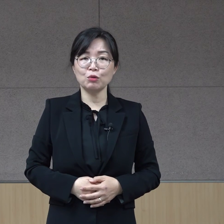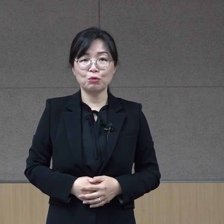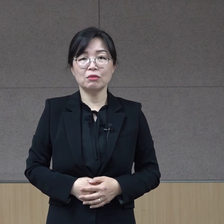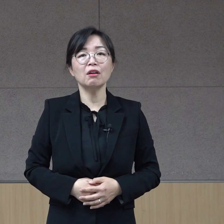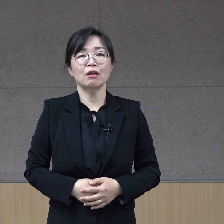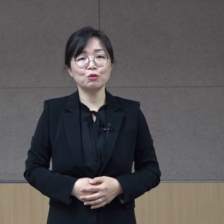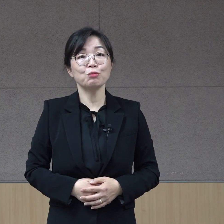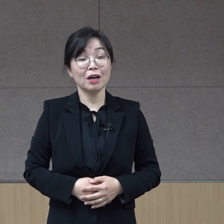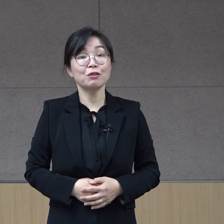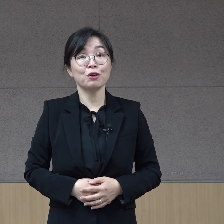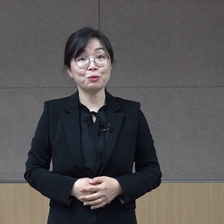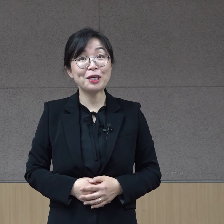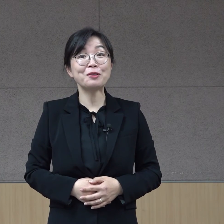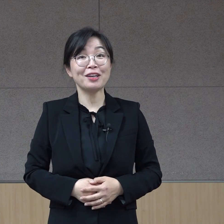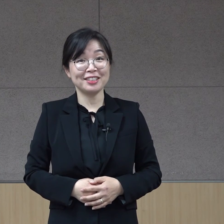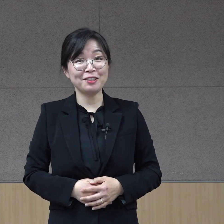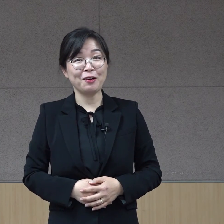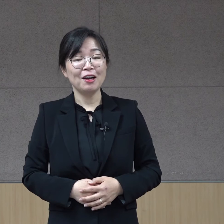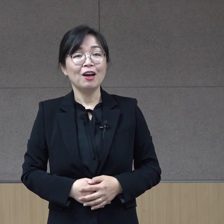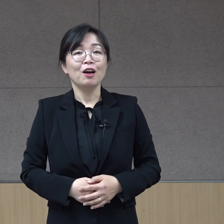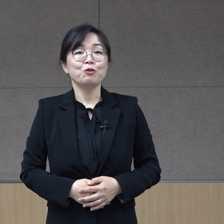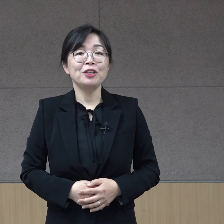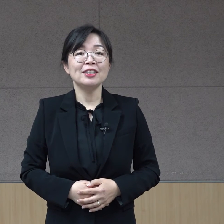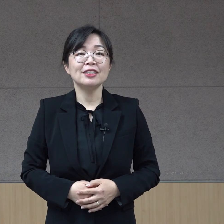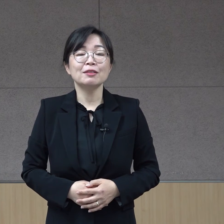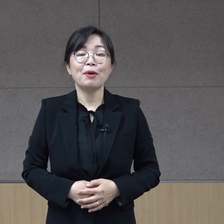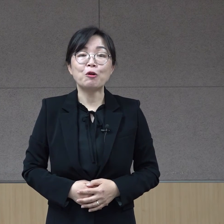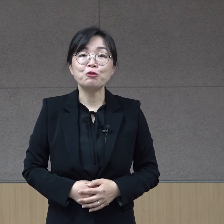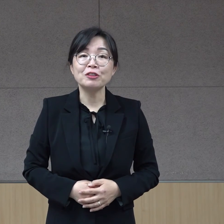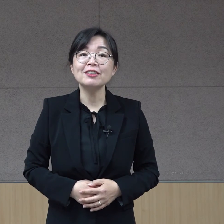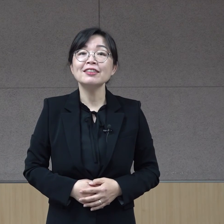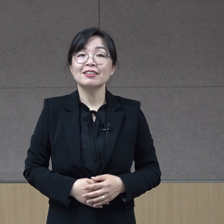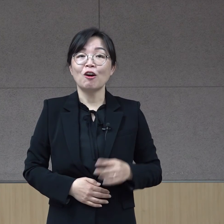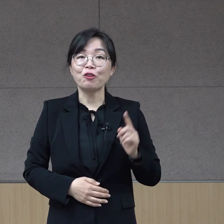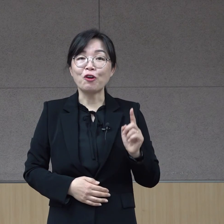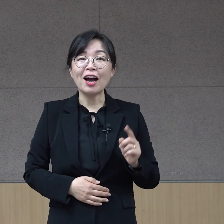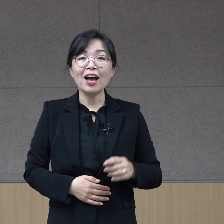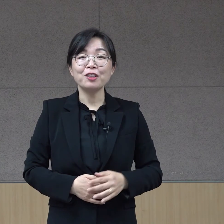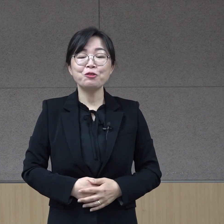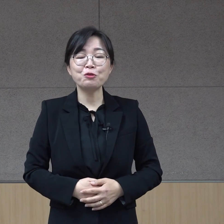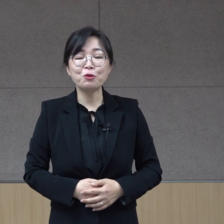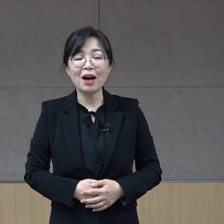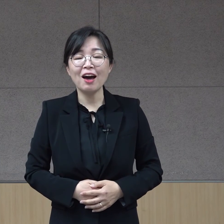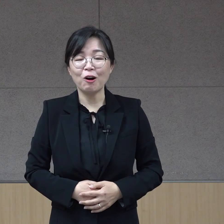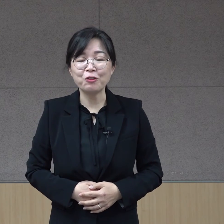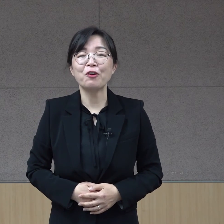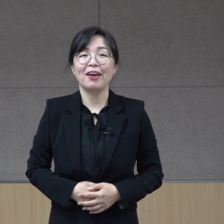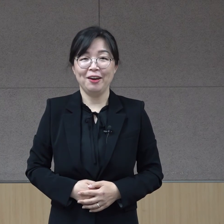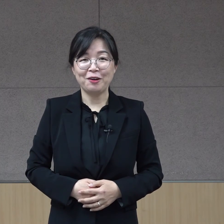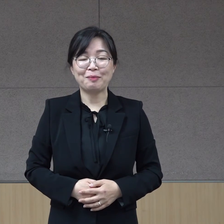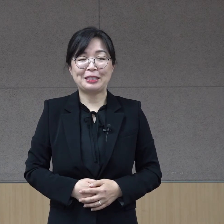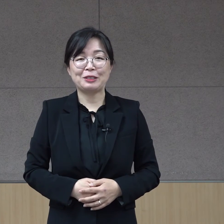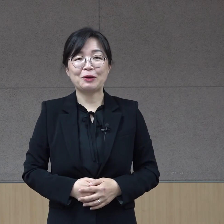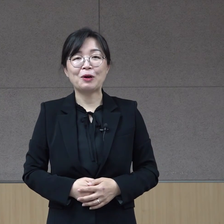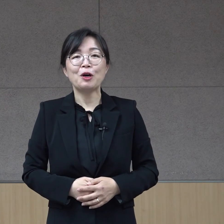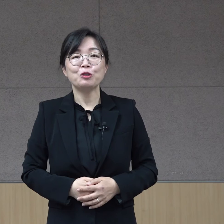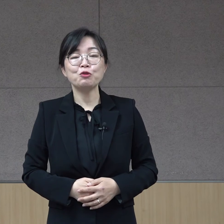비우세손. 네, 좀 단어가 좀 생소하시죠? 우리 지금 배우는 언어가 수화 언어예요. 맞죠?